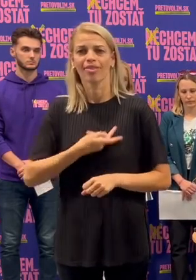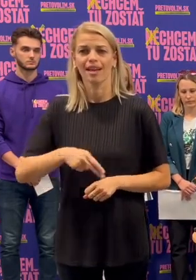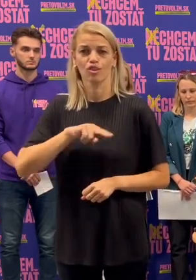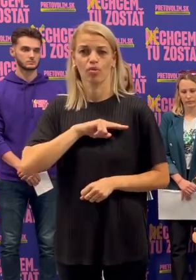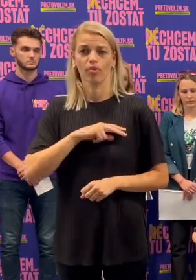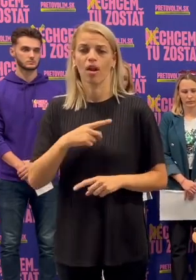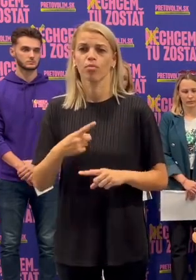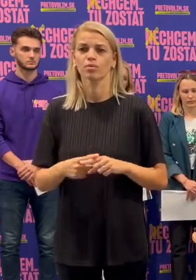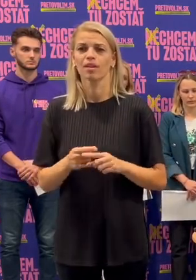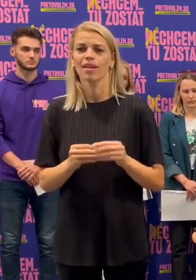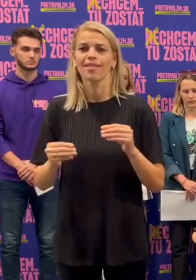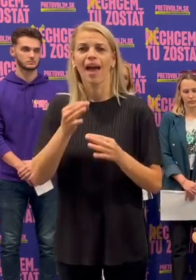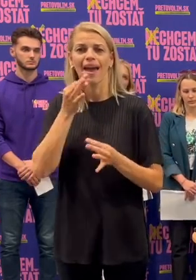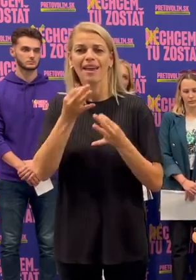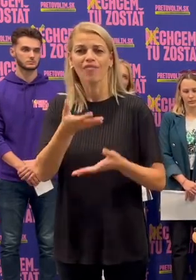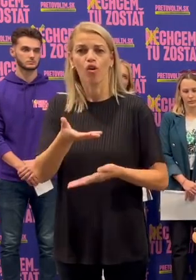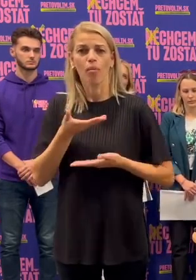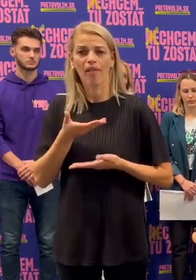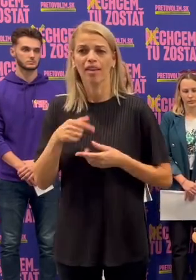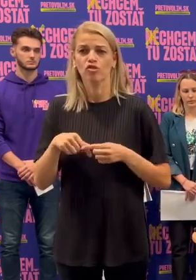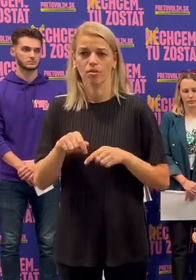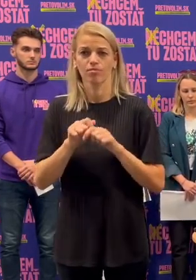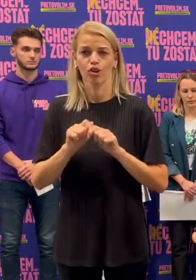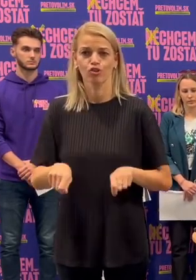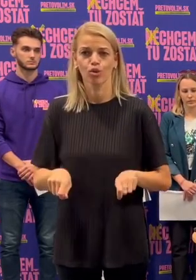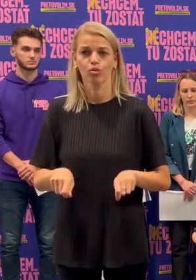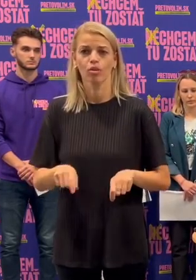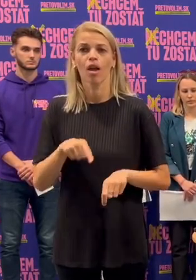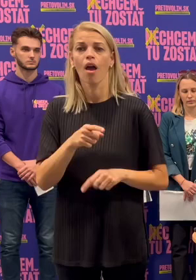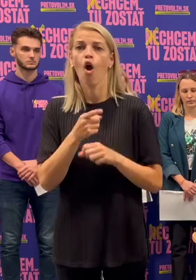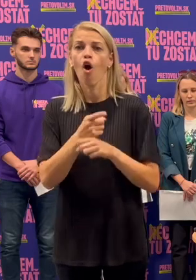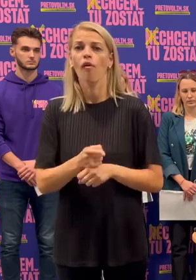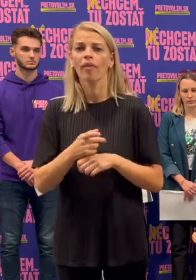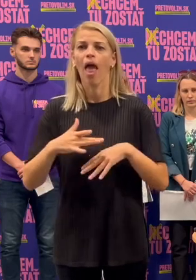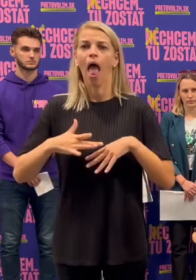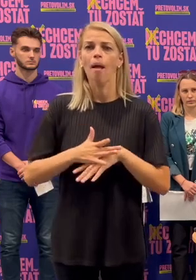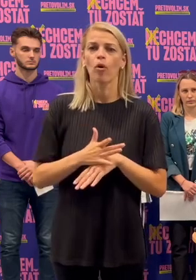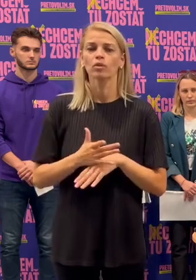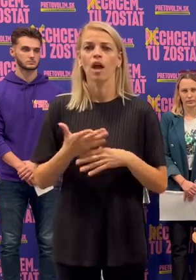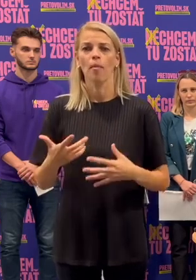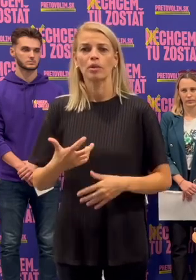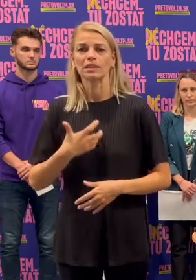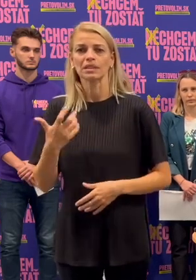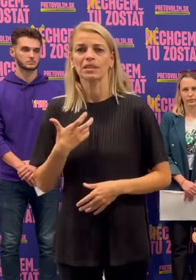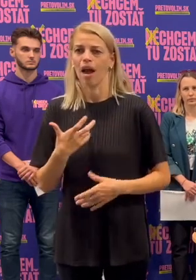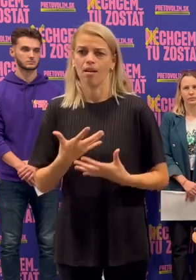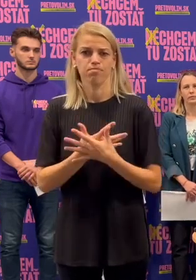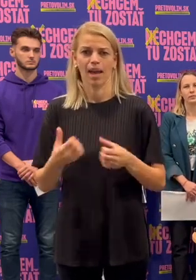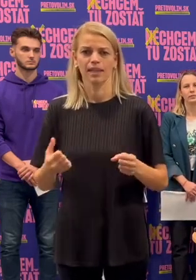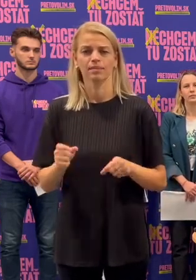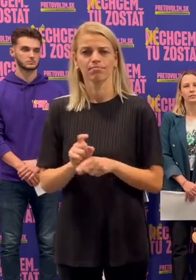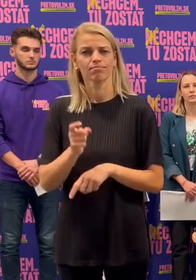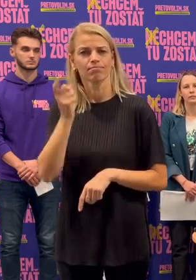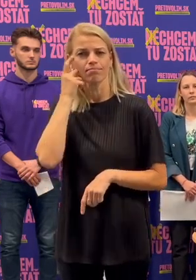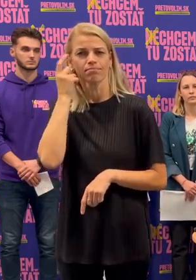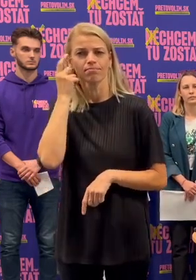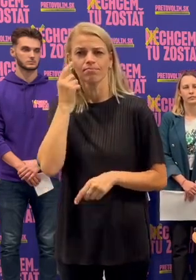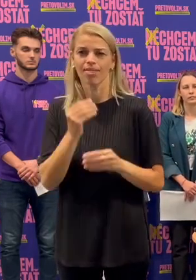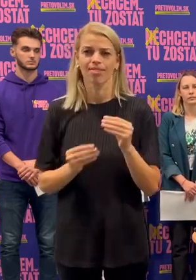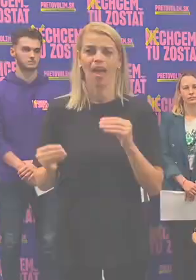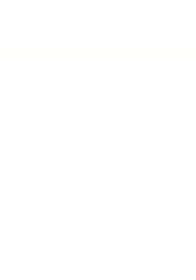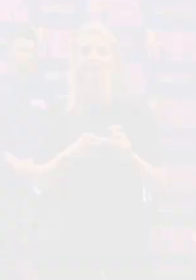a najinformovanejšie rozhodnutie, ktoré teda nebude ovplyvnené emóciami a nejakým strachom, ale čo najviac